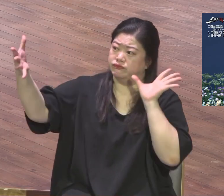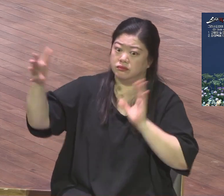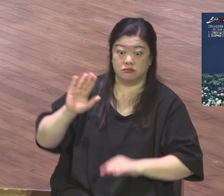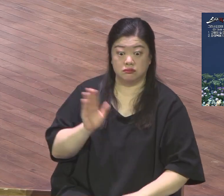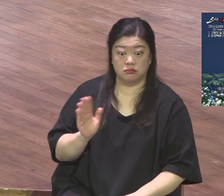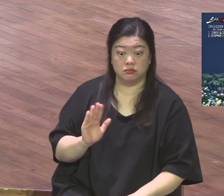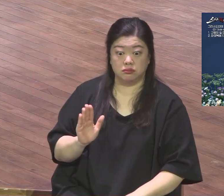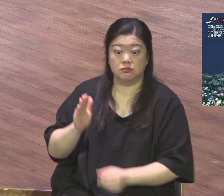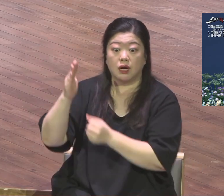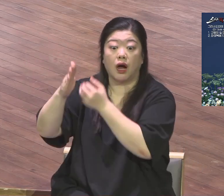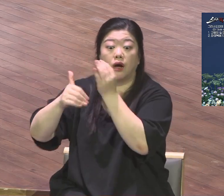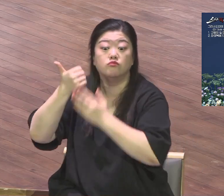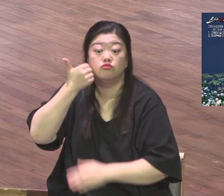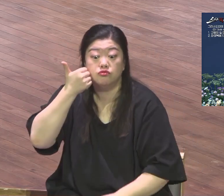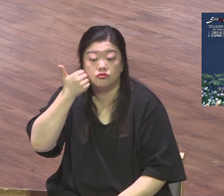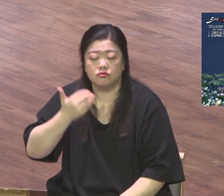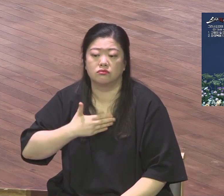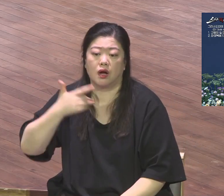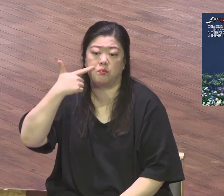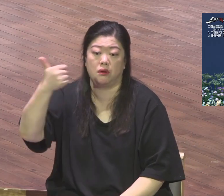거예요. 여러분,